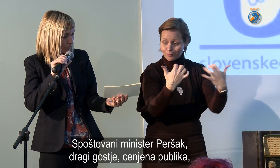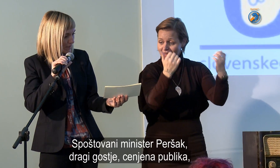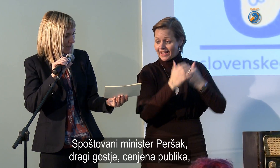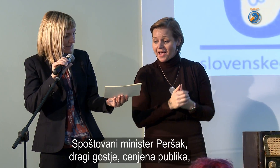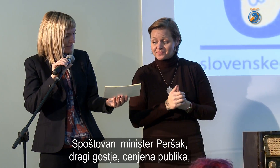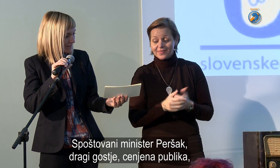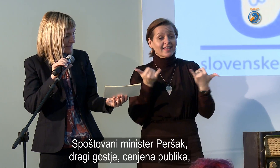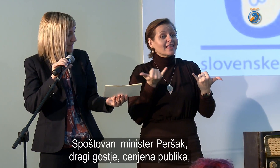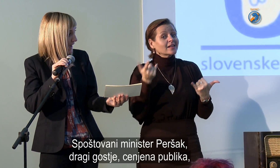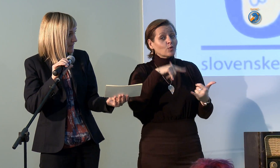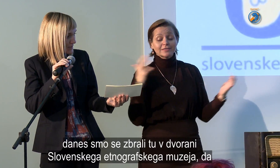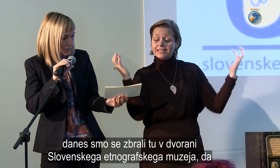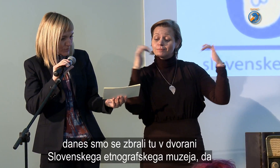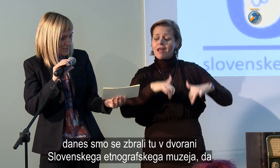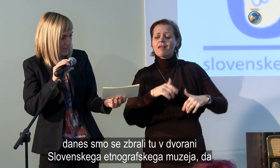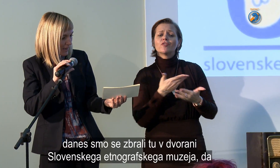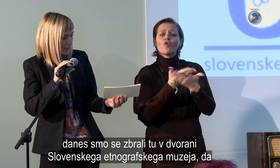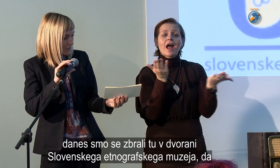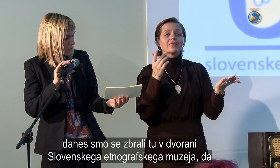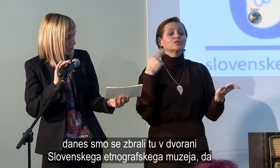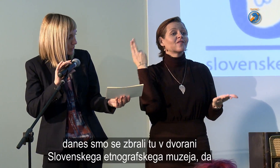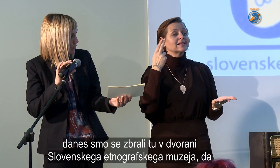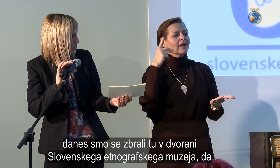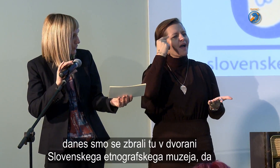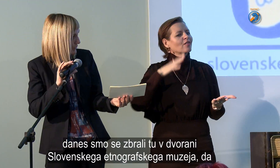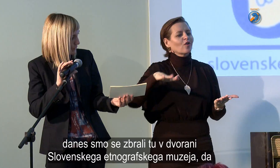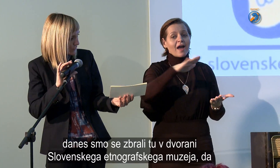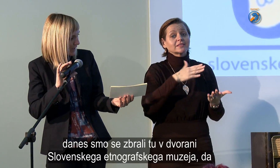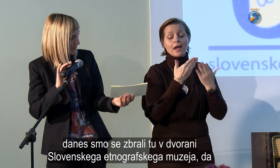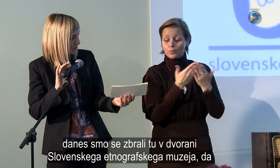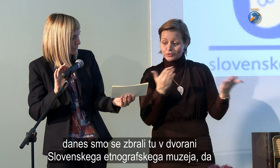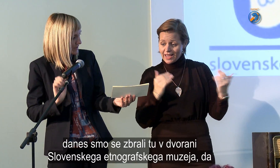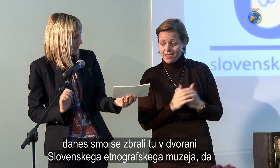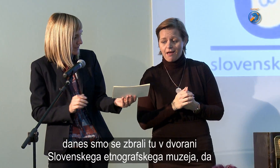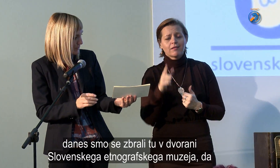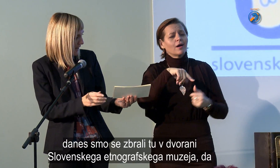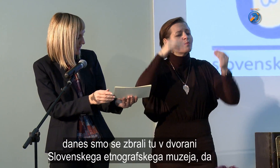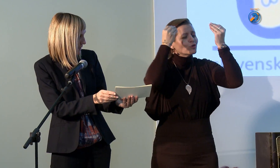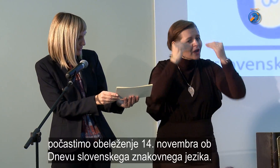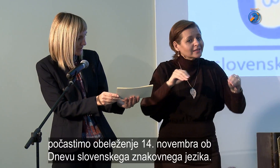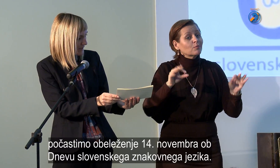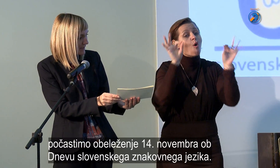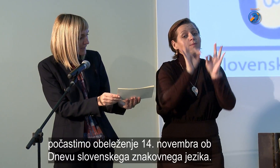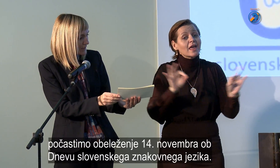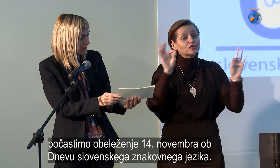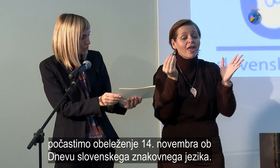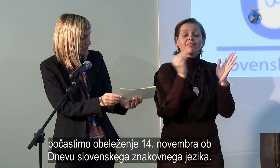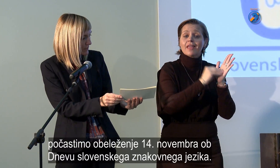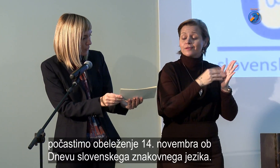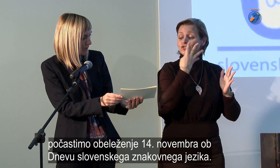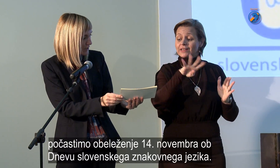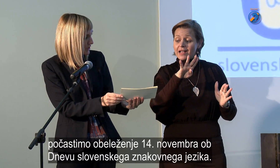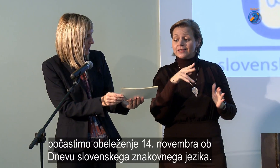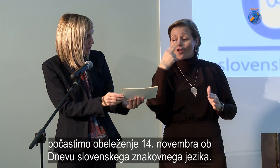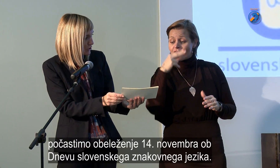Cenjena publika, danes smo se zbrali tu v dvorani Slovenskega etnografskega muzeja, da